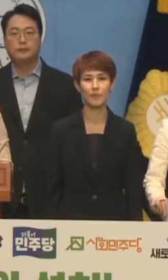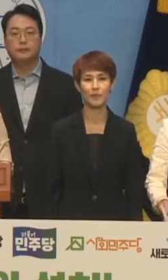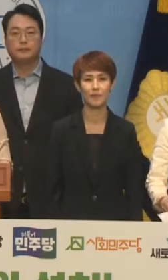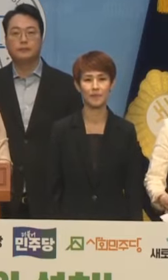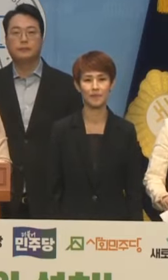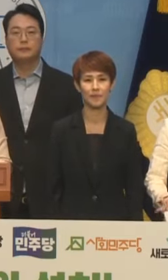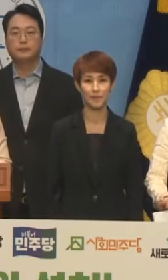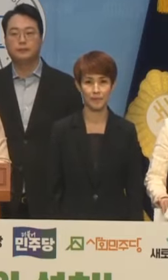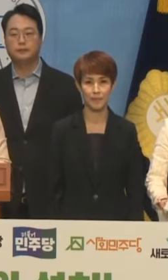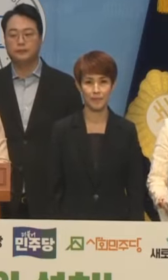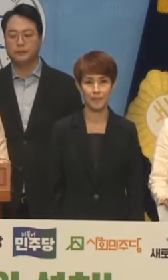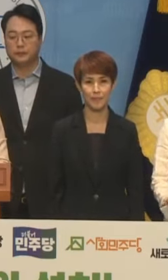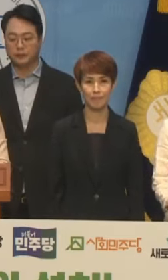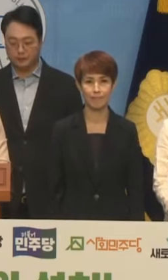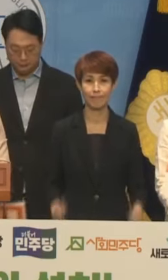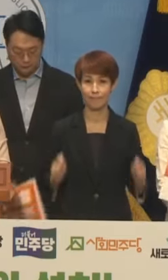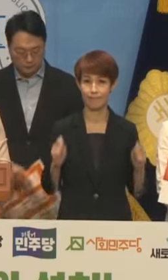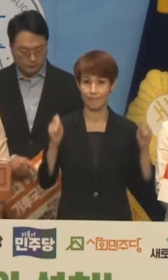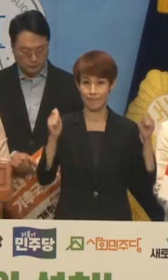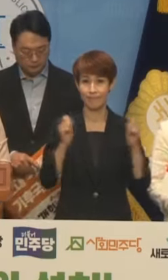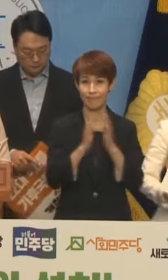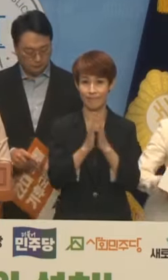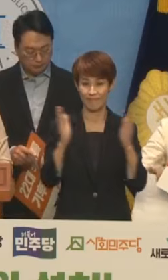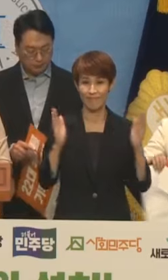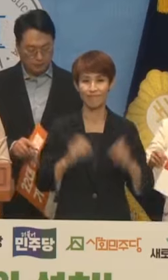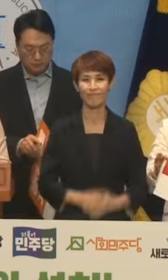네, 피켓을 들고 시작하겠습니다.